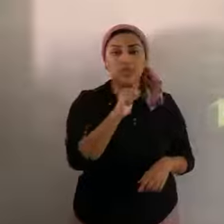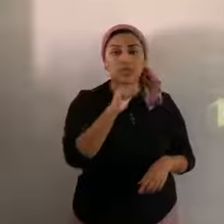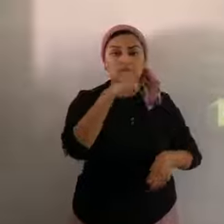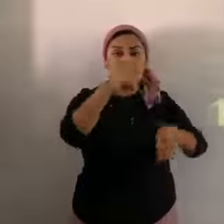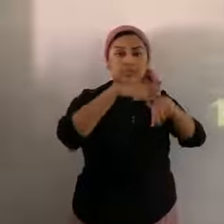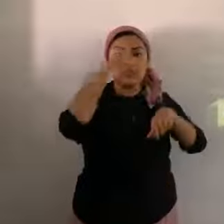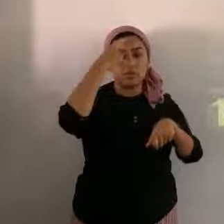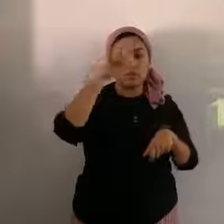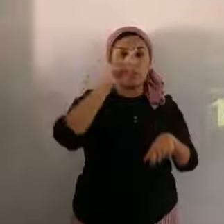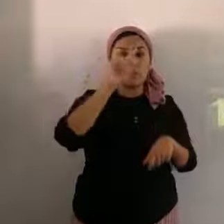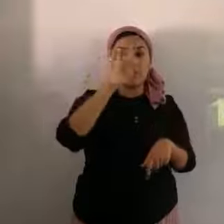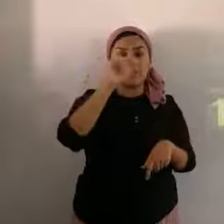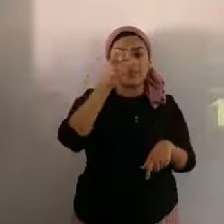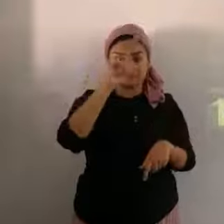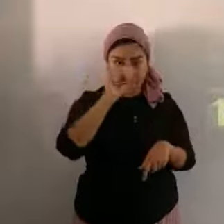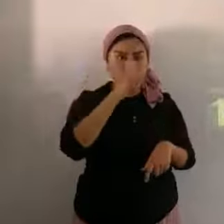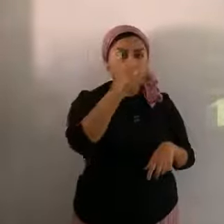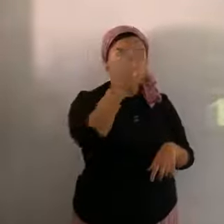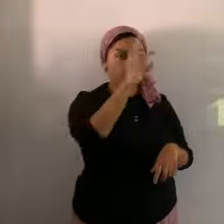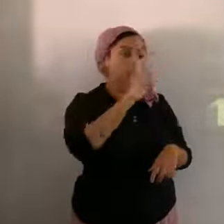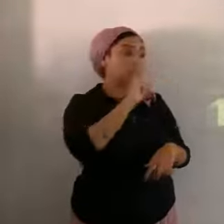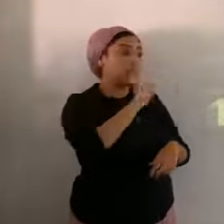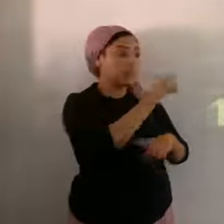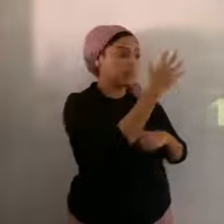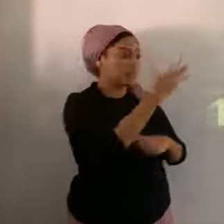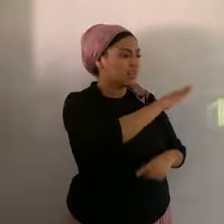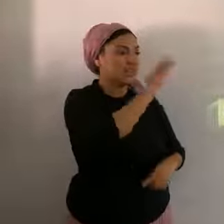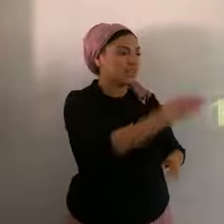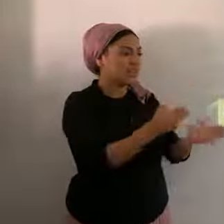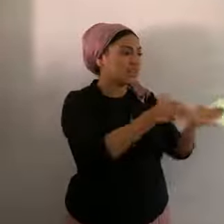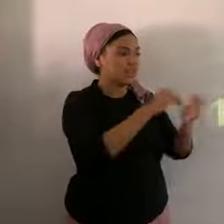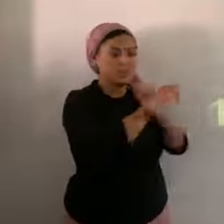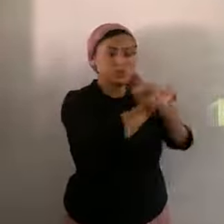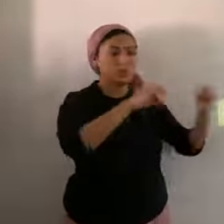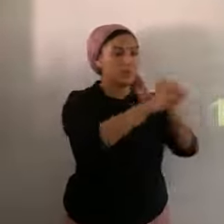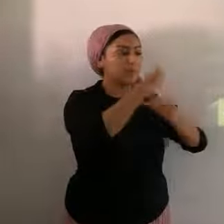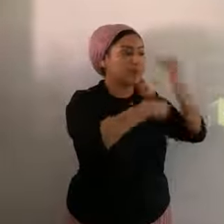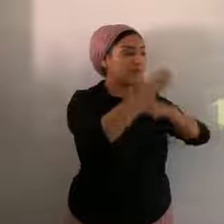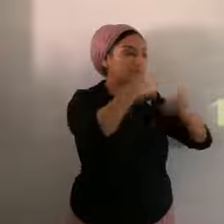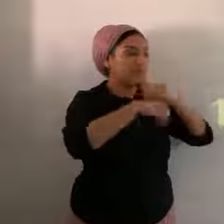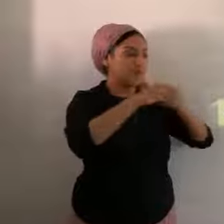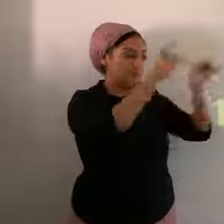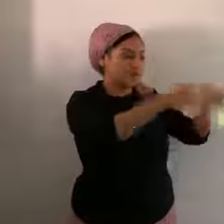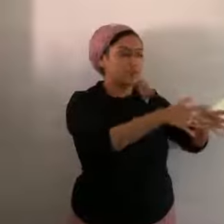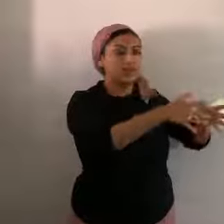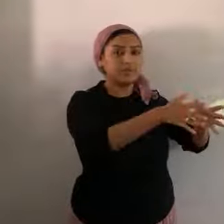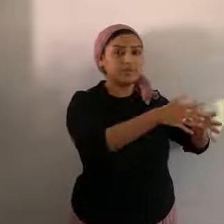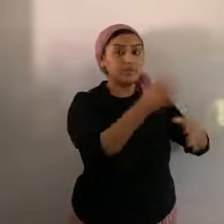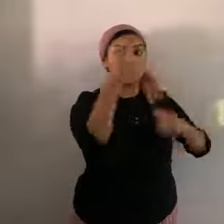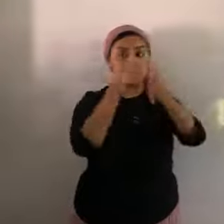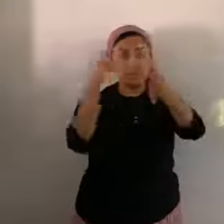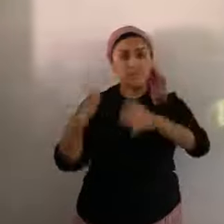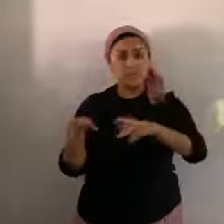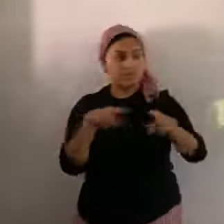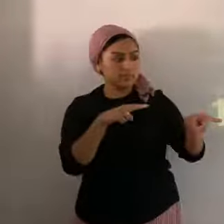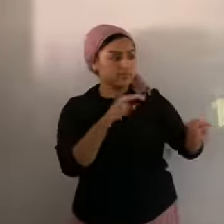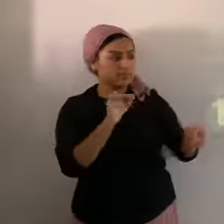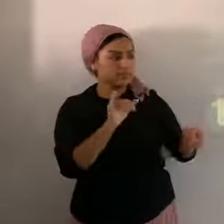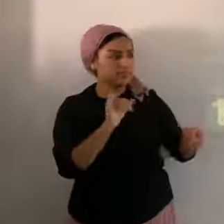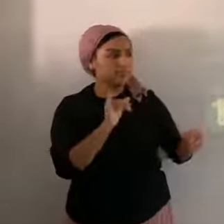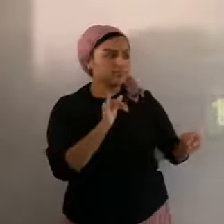Hayot. Entonces Yahshua dijo a la higuera: nunca más coma nadie fruto de ti. Y lo oyeron sus discípulos. Vinieron pues